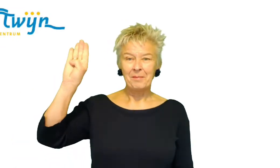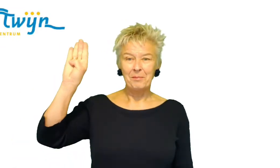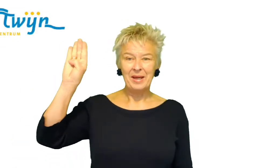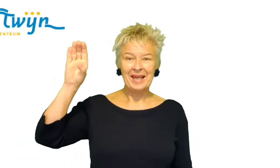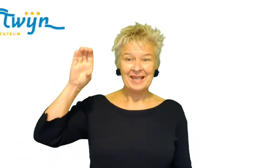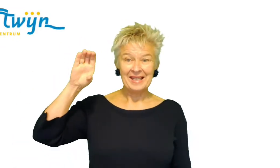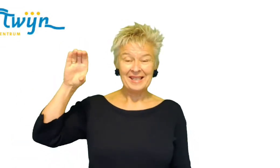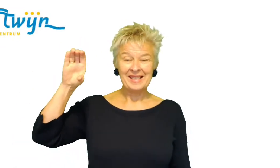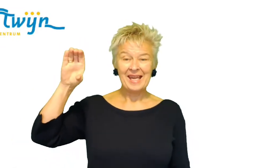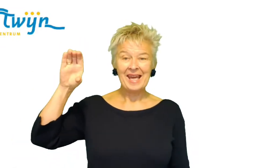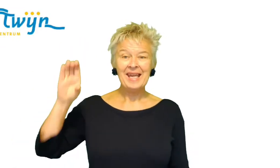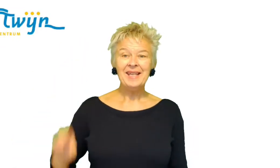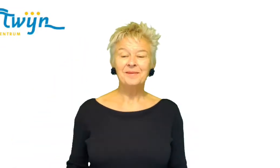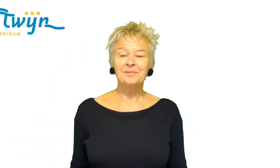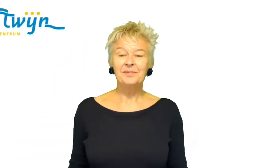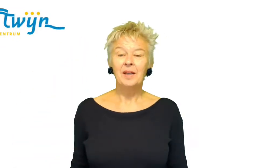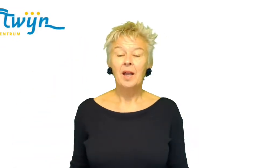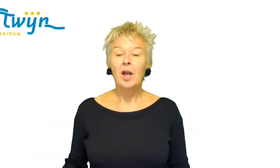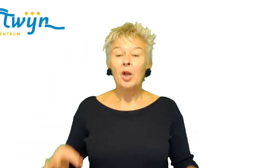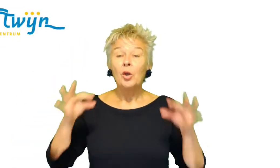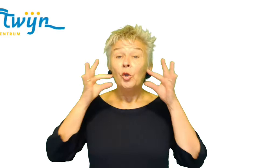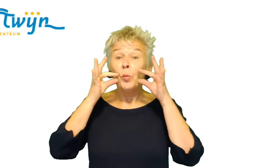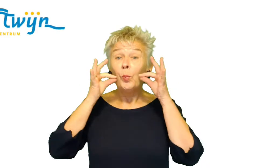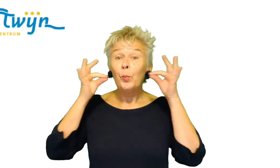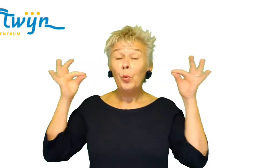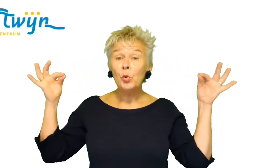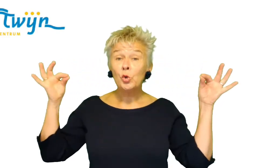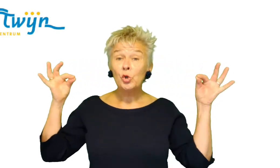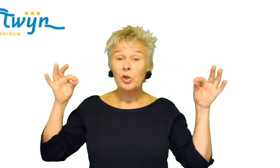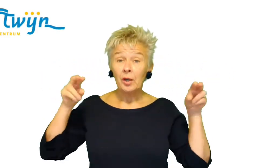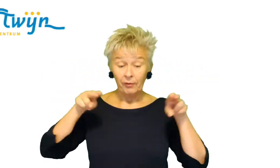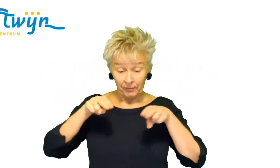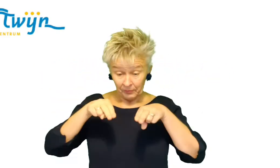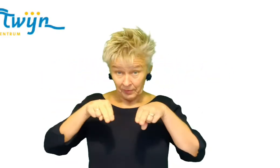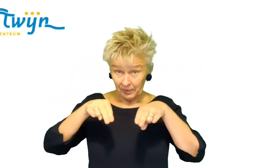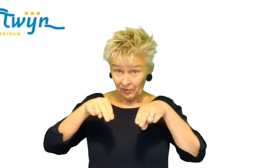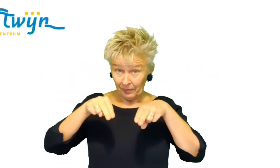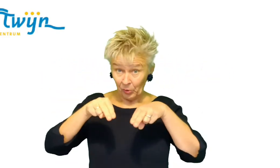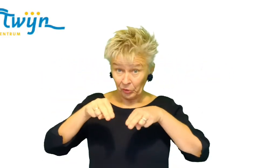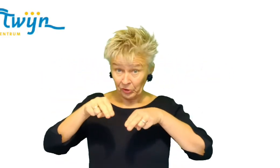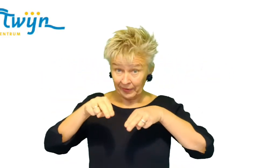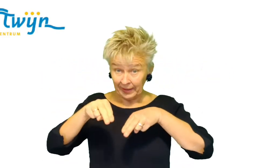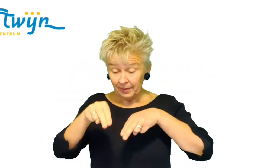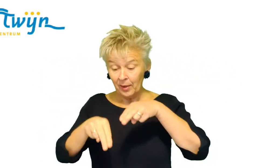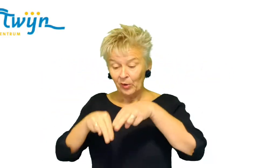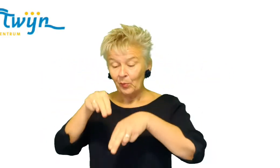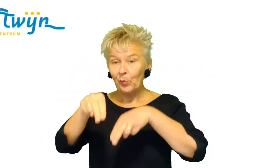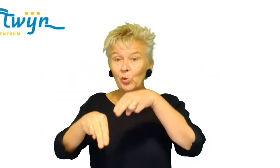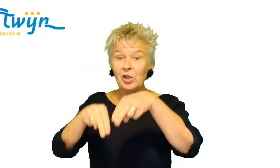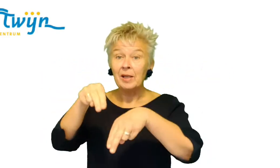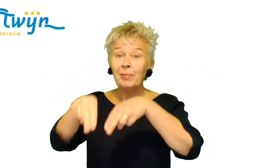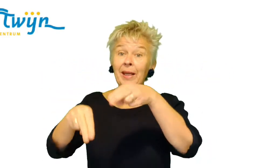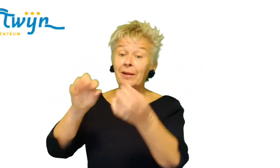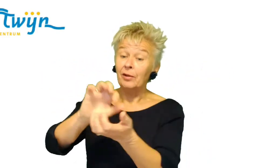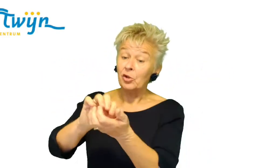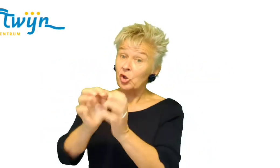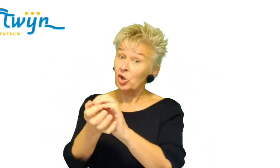B, C. De poes. Die twee pootjes weer, hè? De poes liep in de